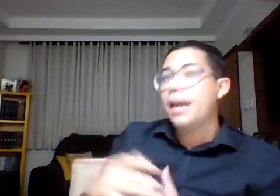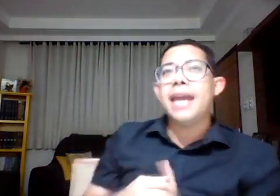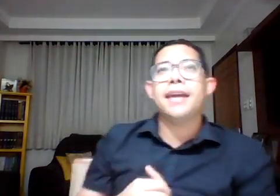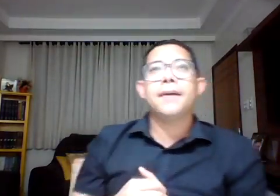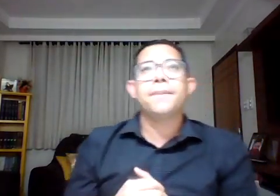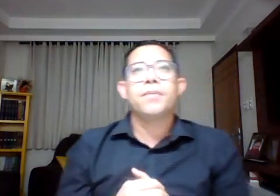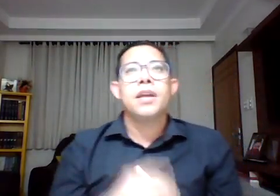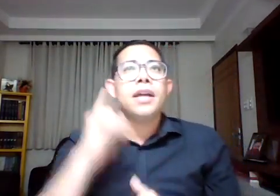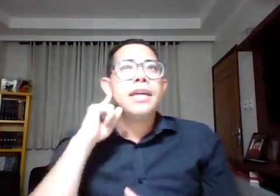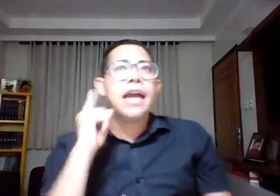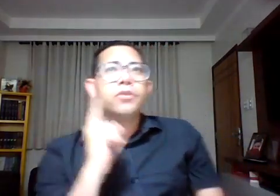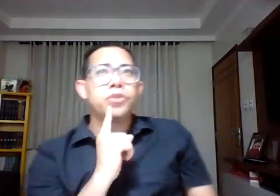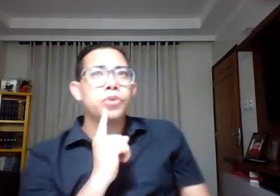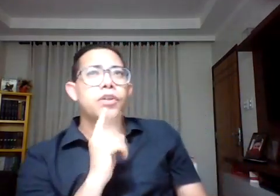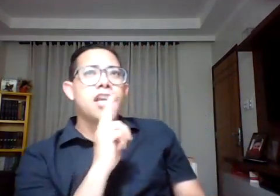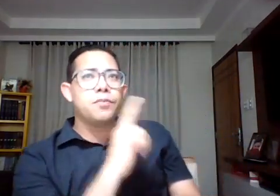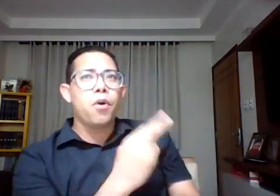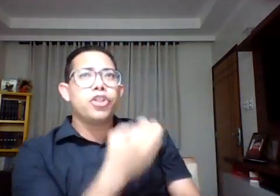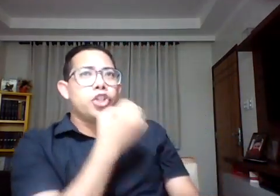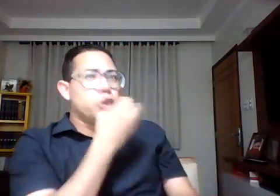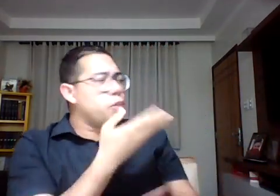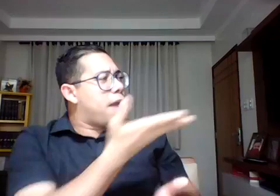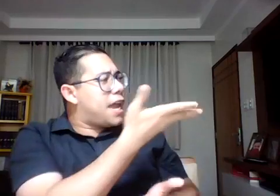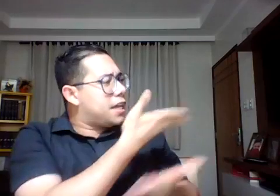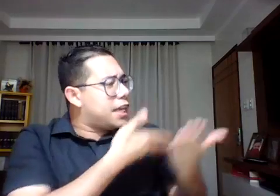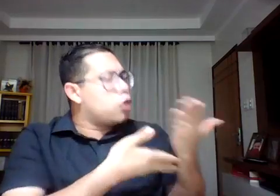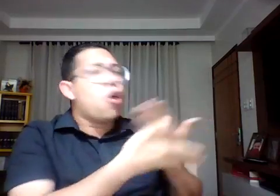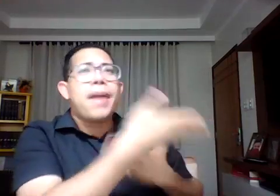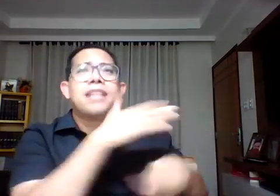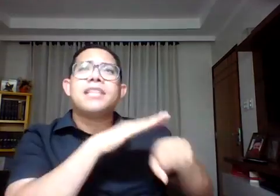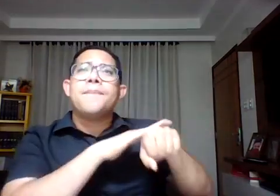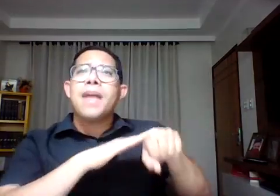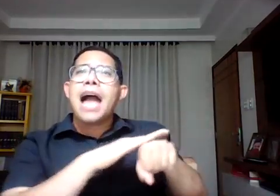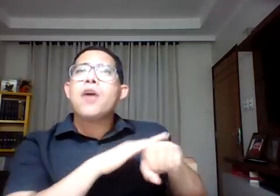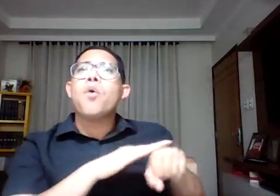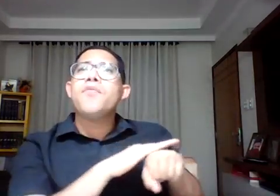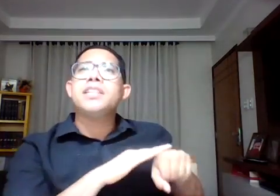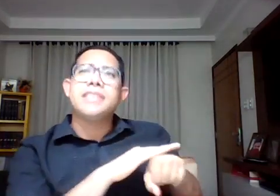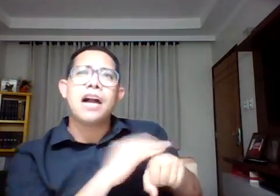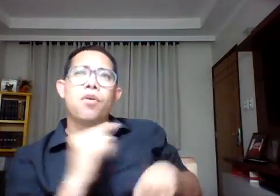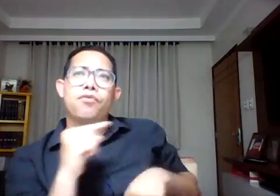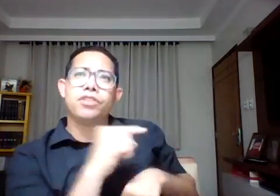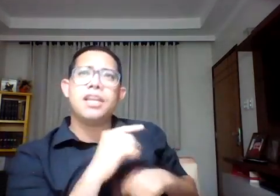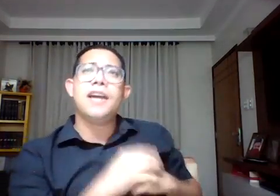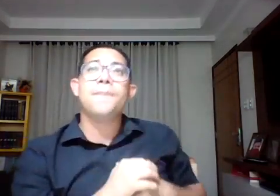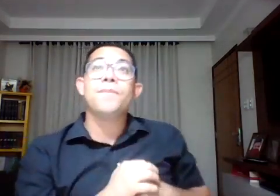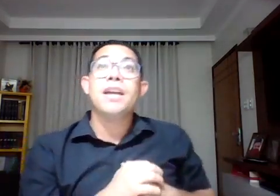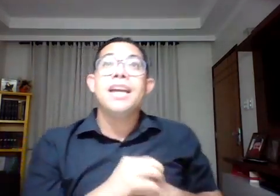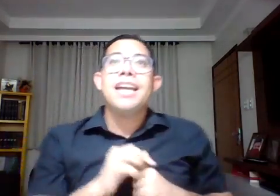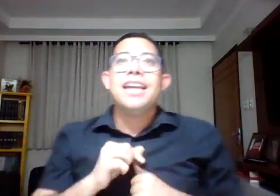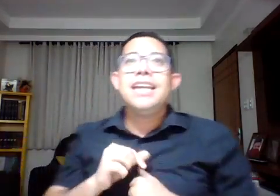bem? E aí o surdo responde, tudo bem. E ele começa a conversar com você e